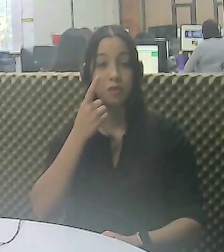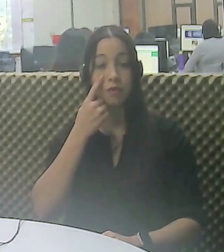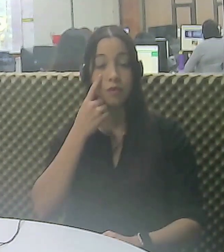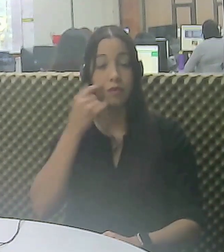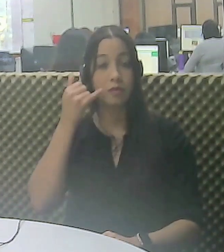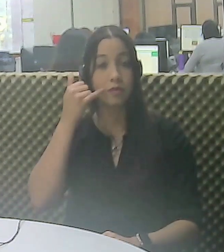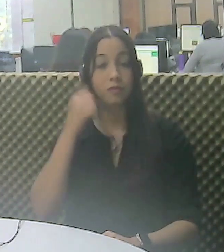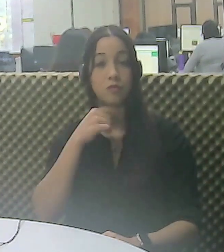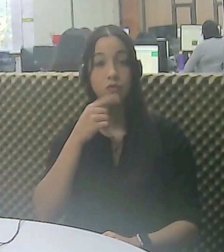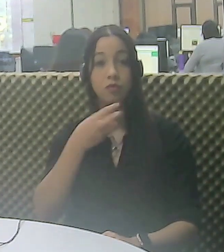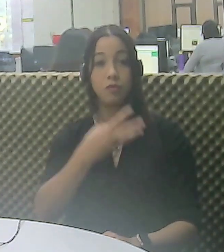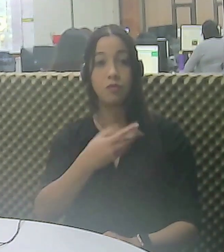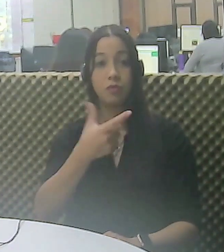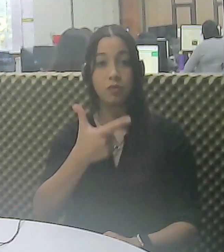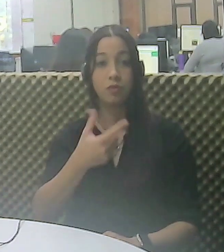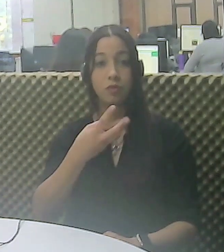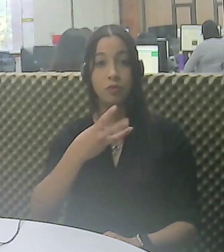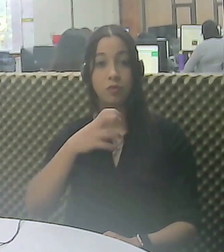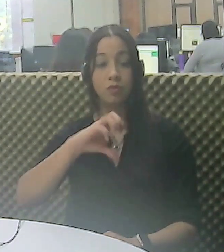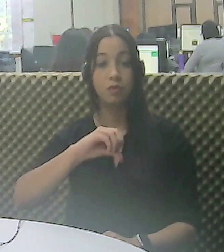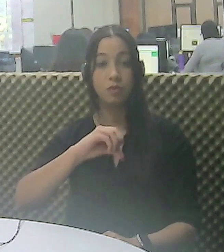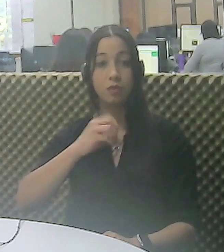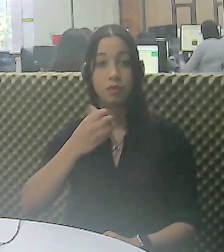tirar dúvidas.